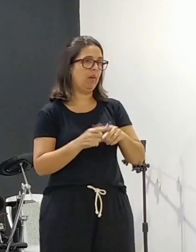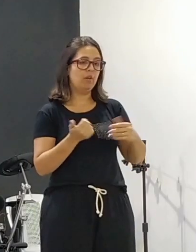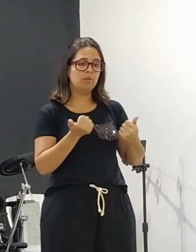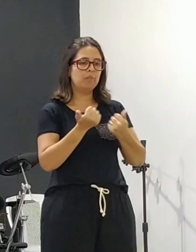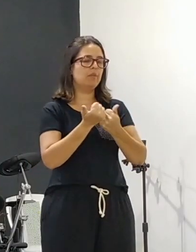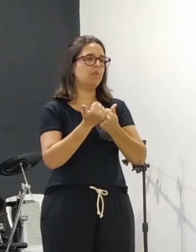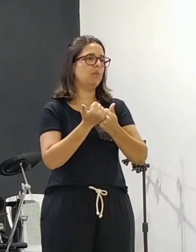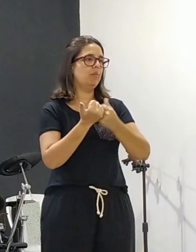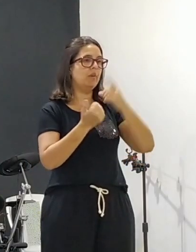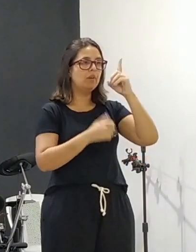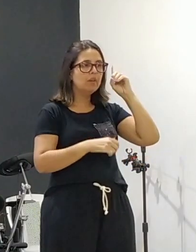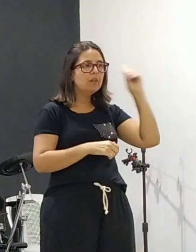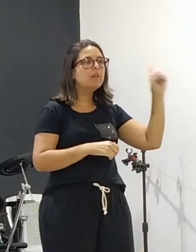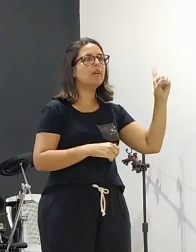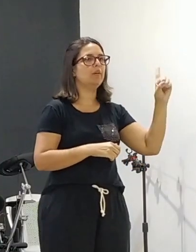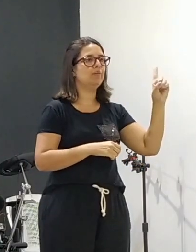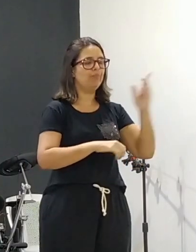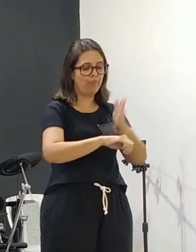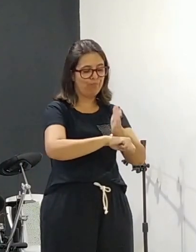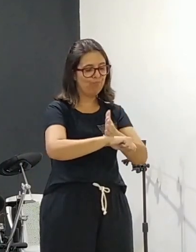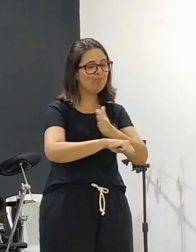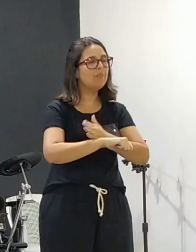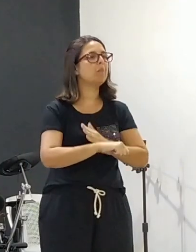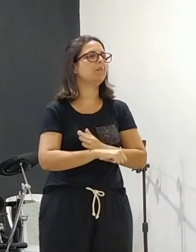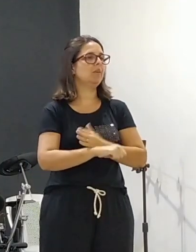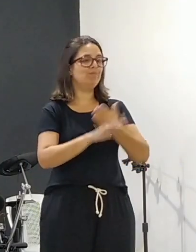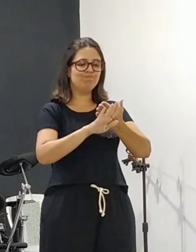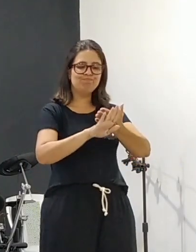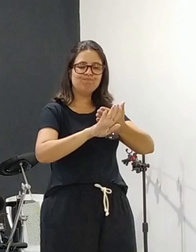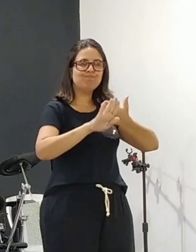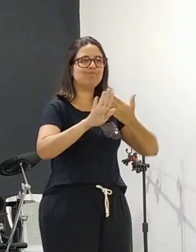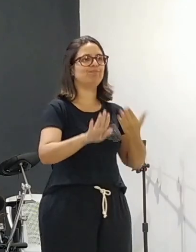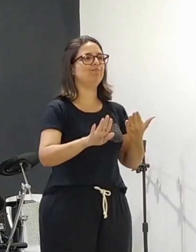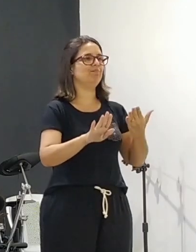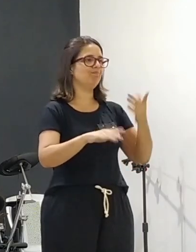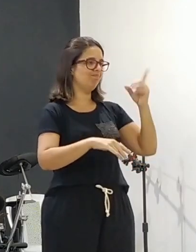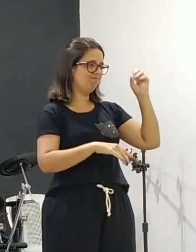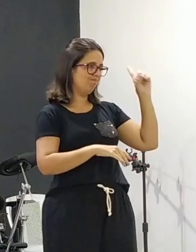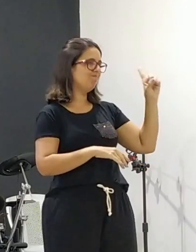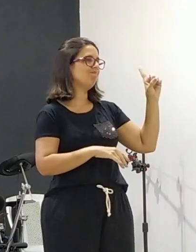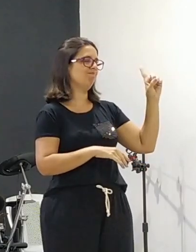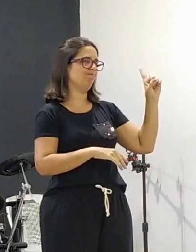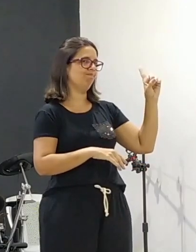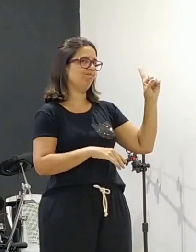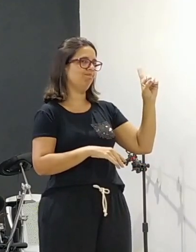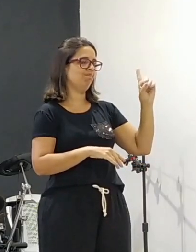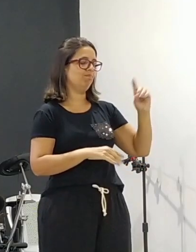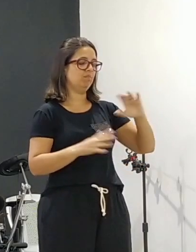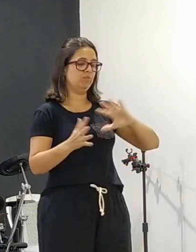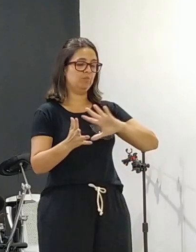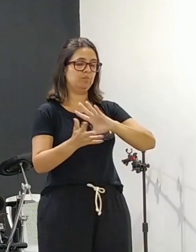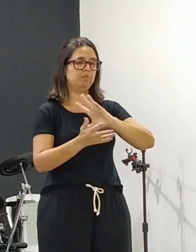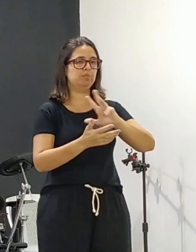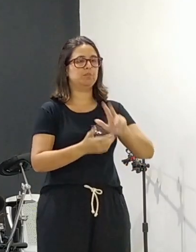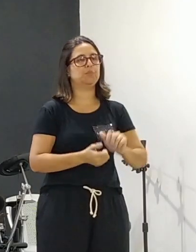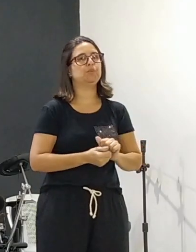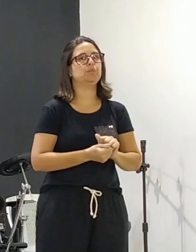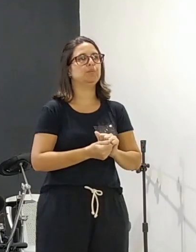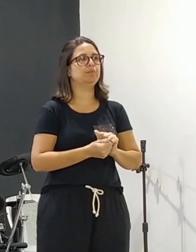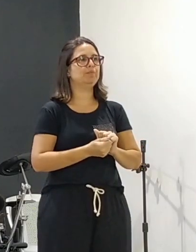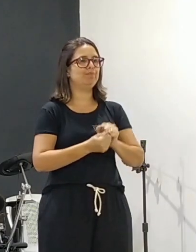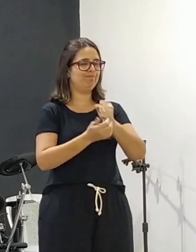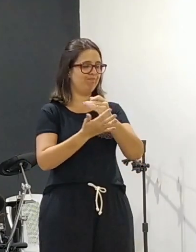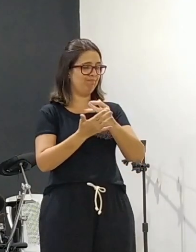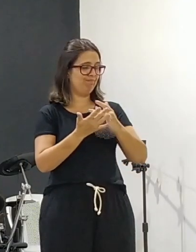ele está agindo para me separar de Deus. É o mundo agindo para me separar de Deus. Então o mundo ele age de